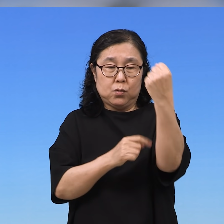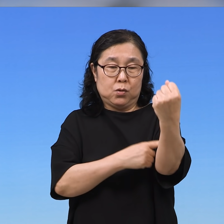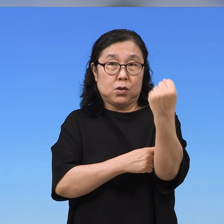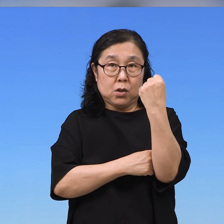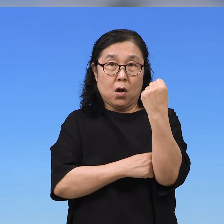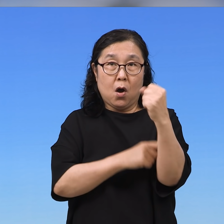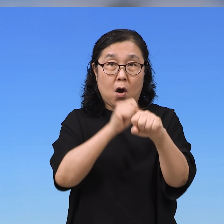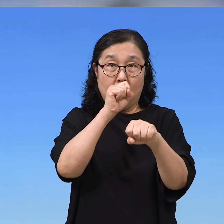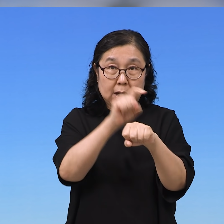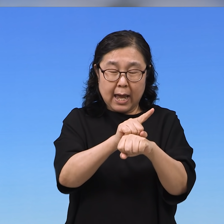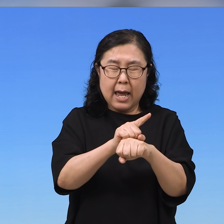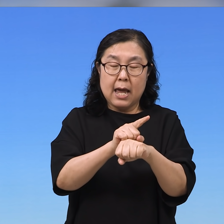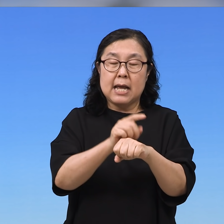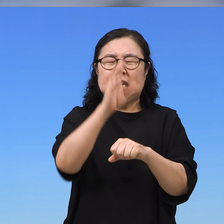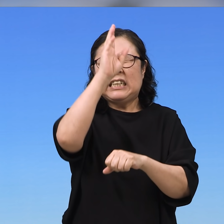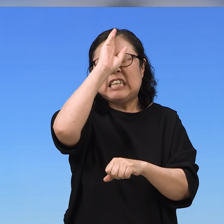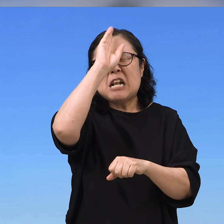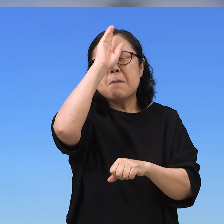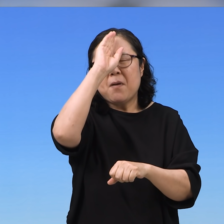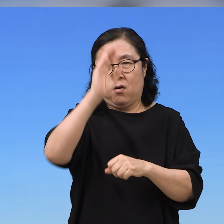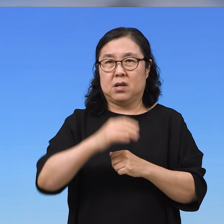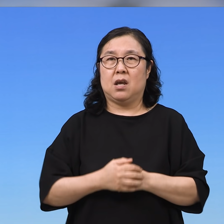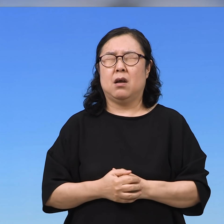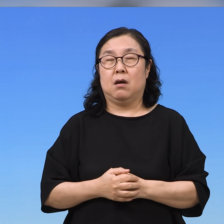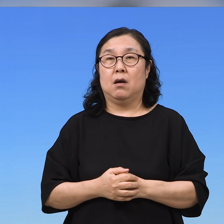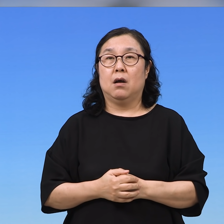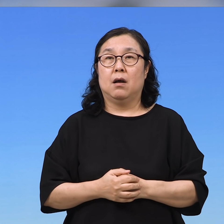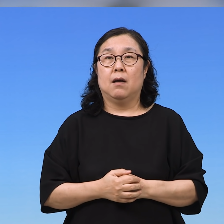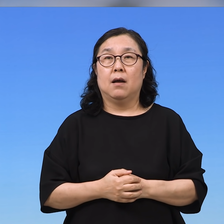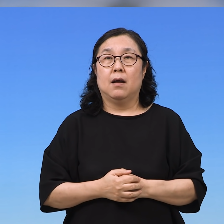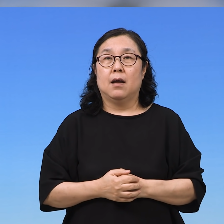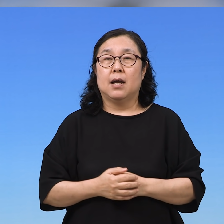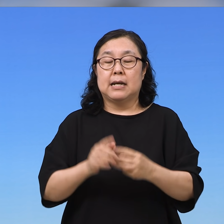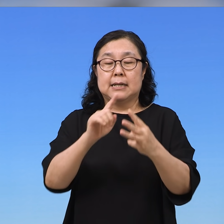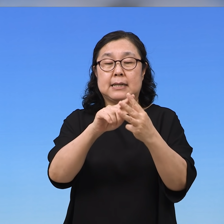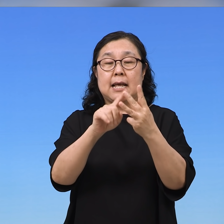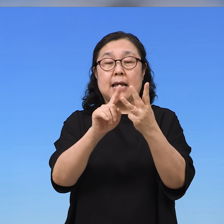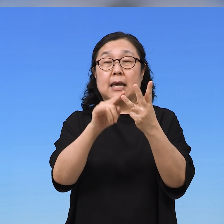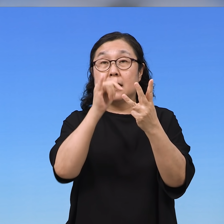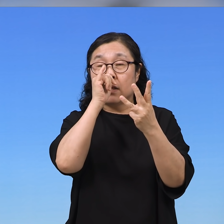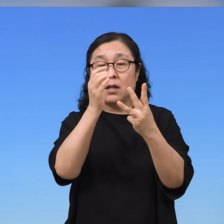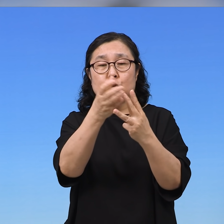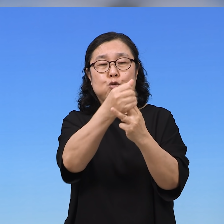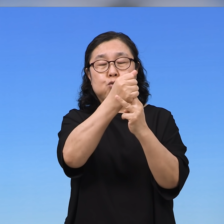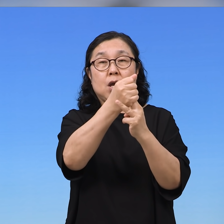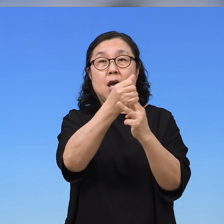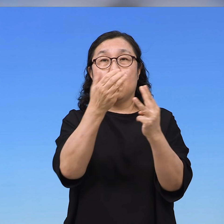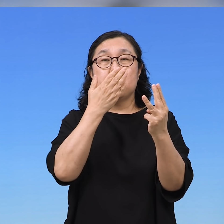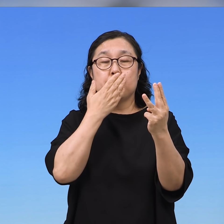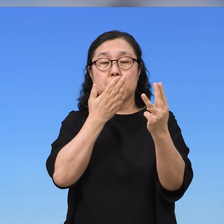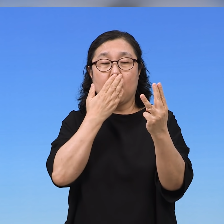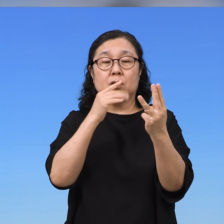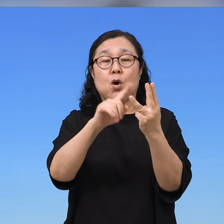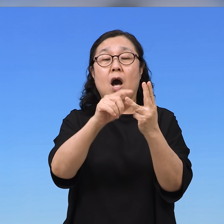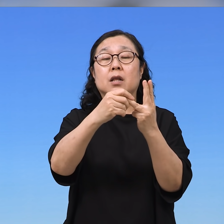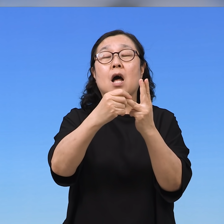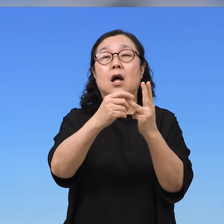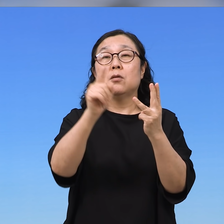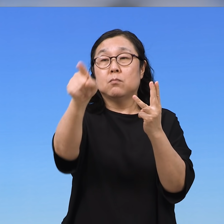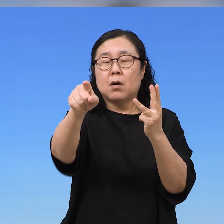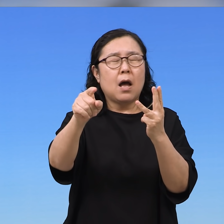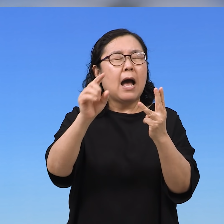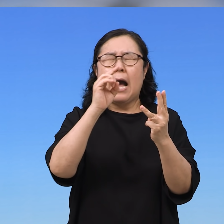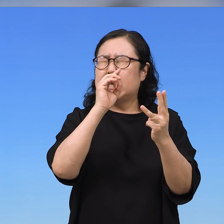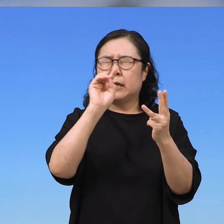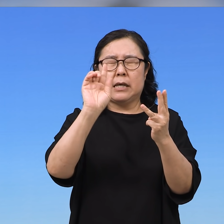코로나에 감염된 거예요. 그게 지금 영적으로. 절대로 지금 3개 있는데 나 2개 먹어야 돼, 네가 하나